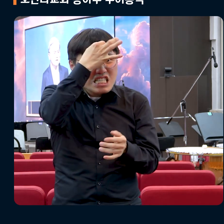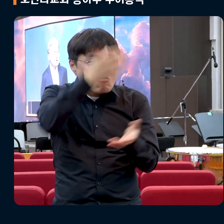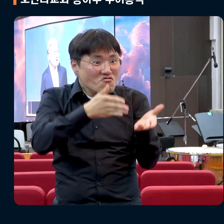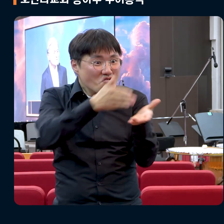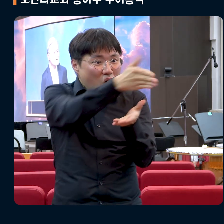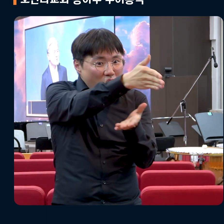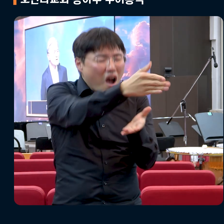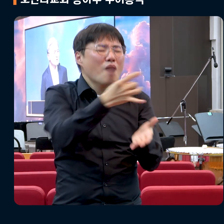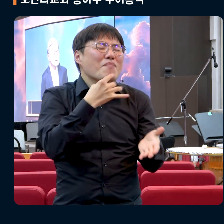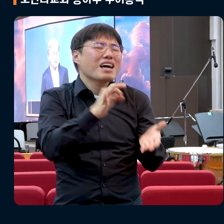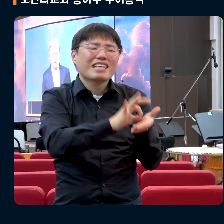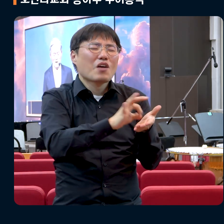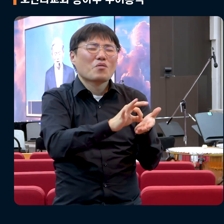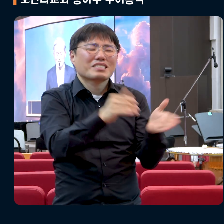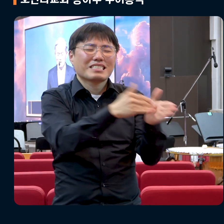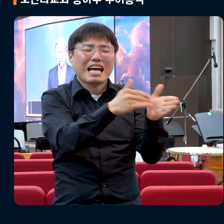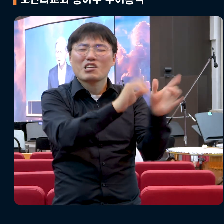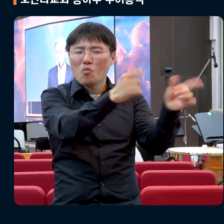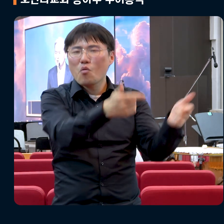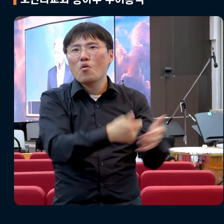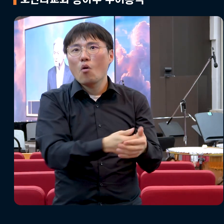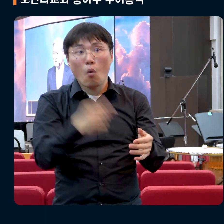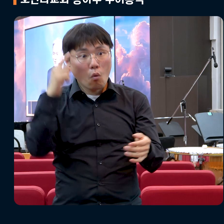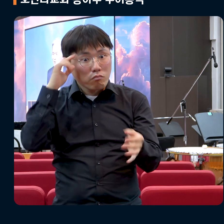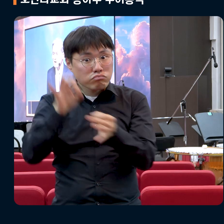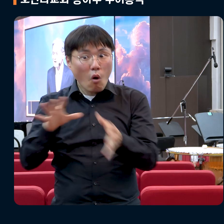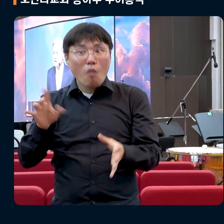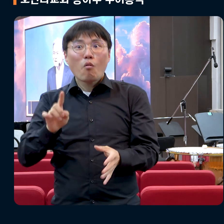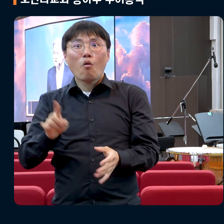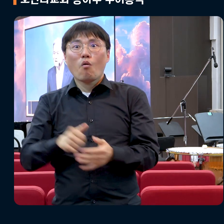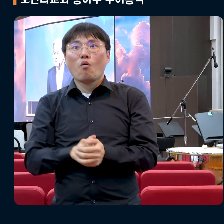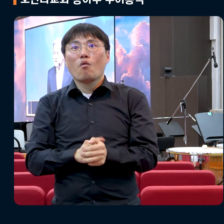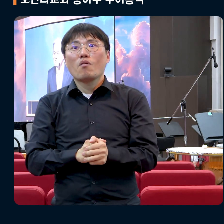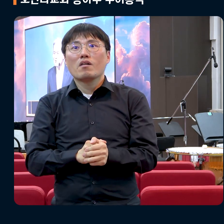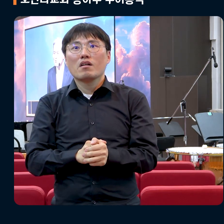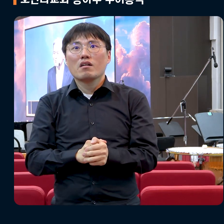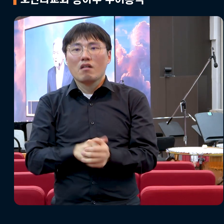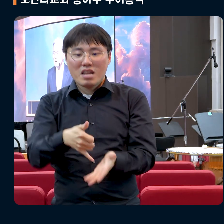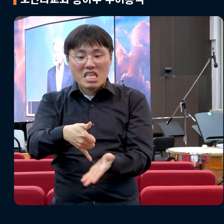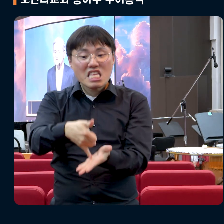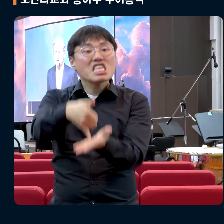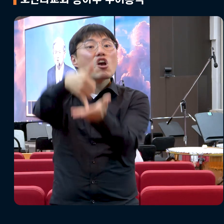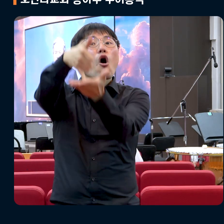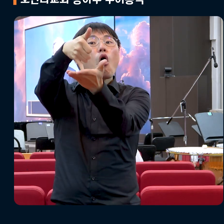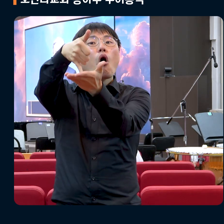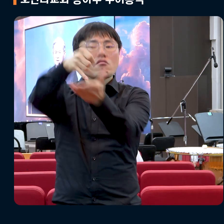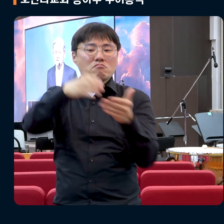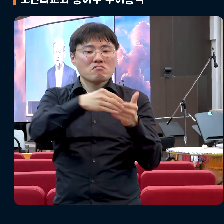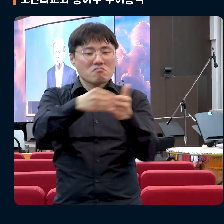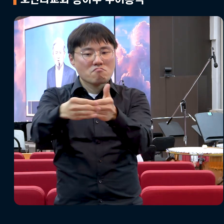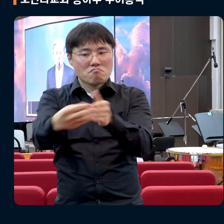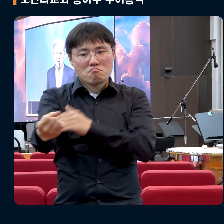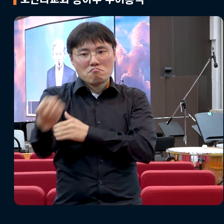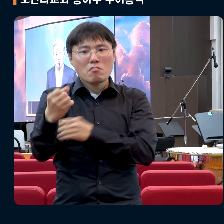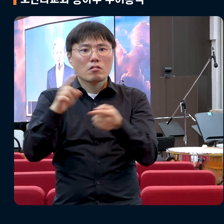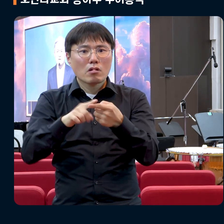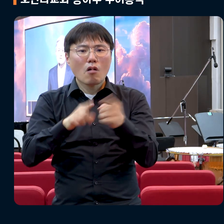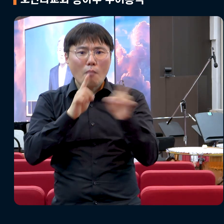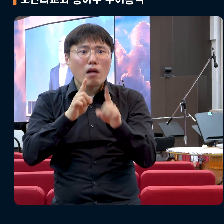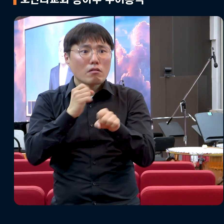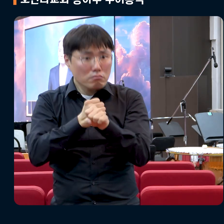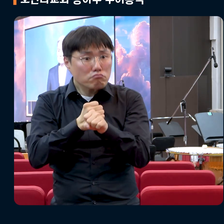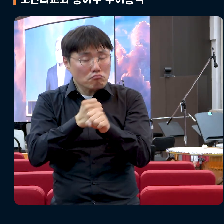공학이나 기술 이런 데서만 사용되는 것이 아니라 의외로 이 단어가 인격과 리더십을 말할